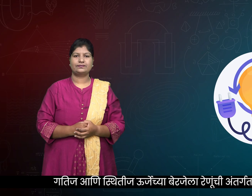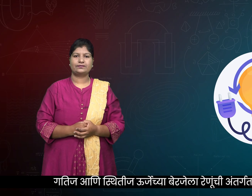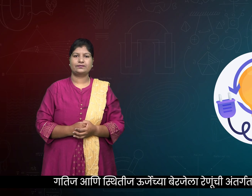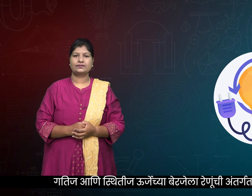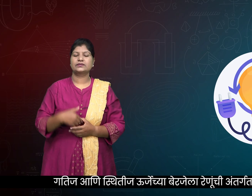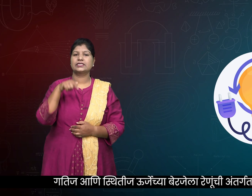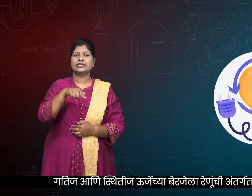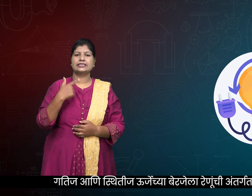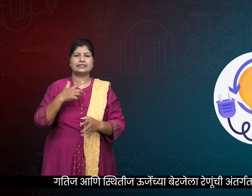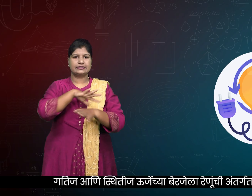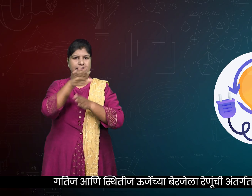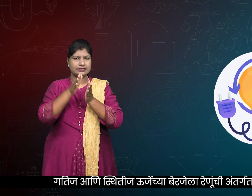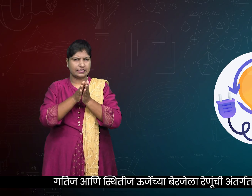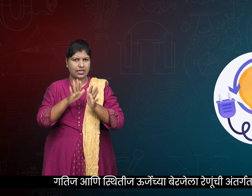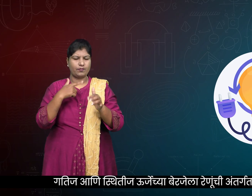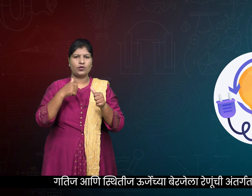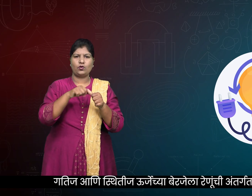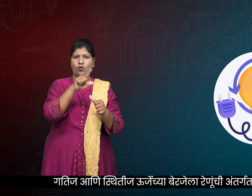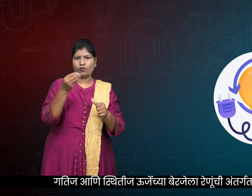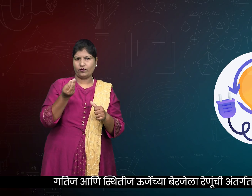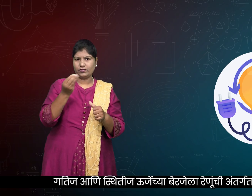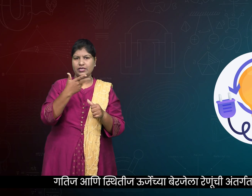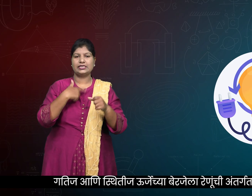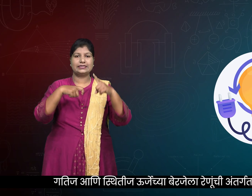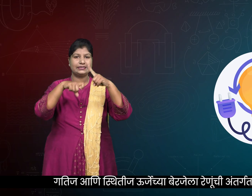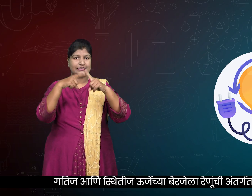गतिज आणि स्थितीज ऊर्जेच्या बेरजेला रेणूंची अंतर्गत ऊर्जा म्हणतात.